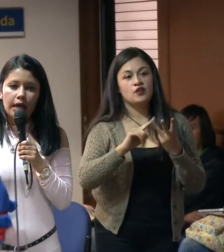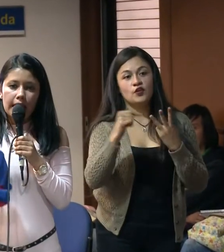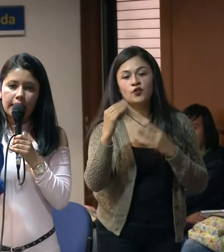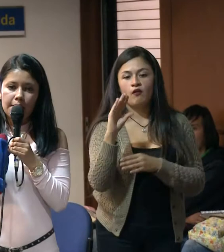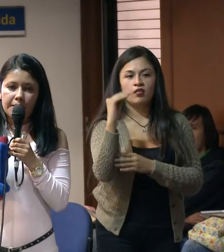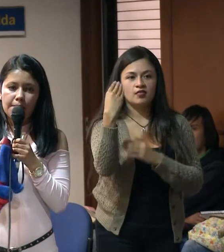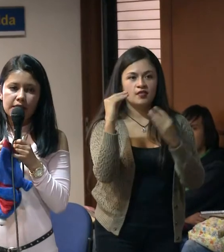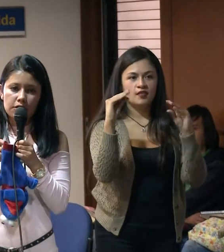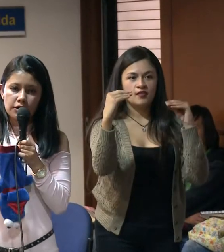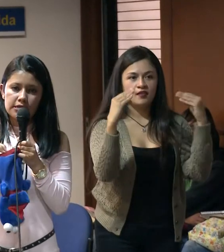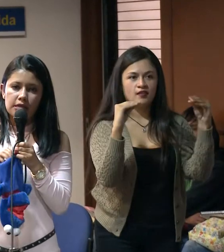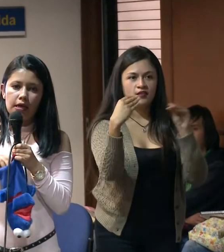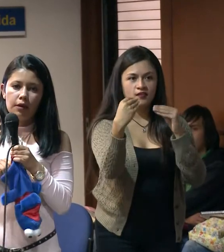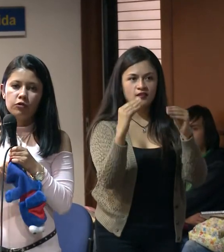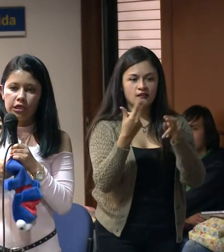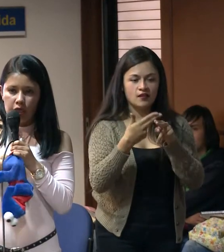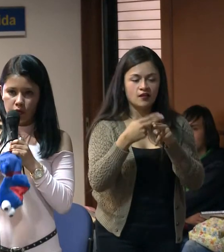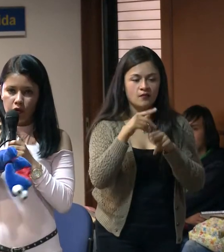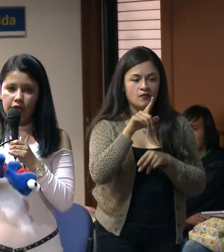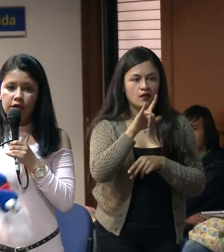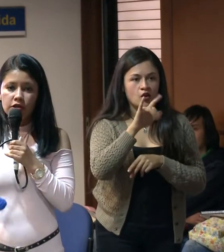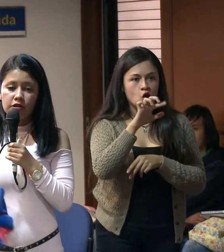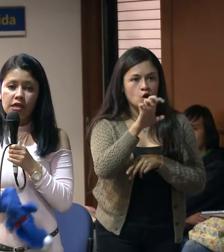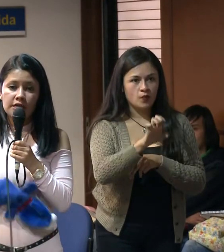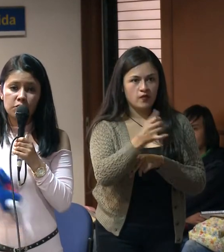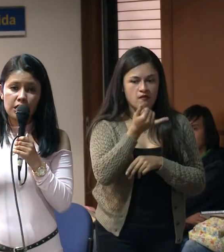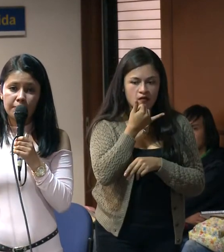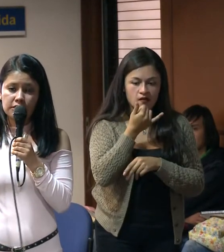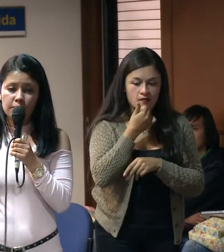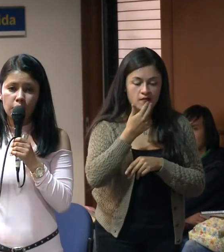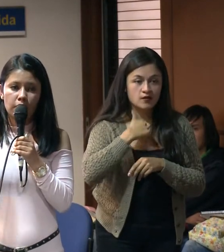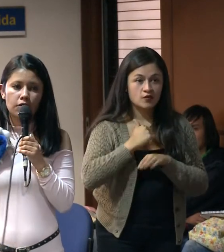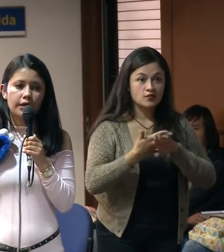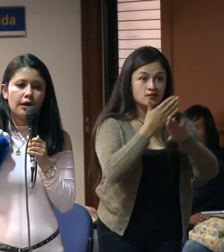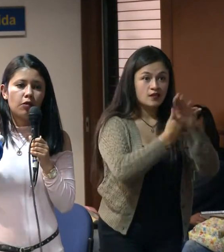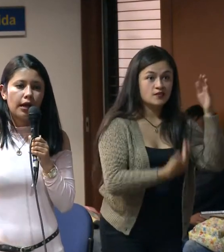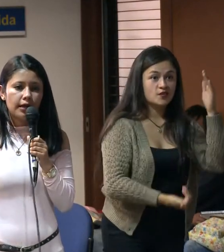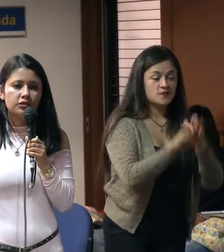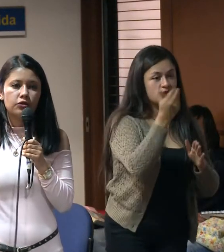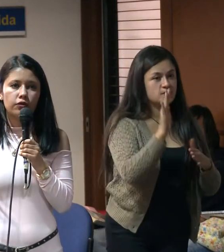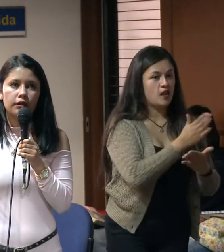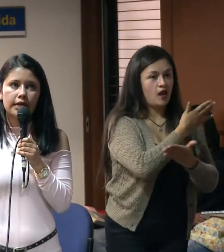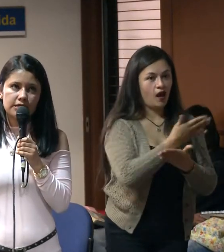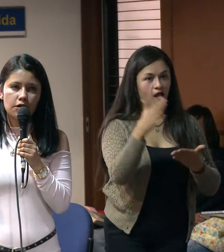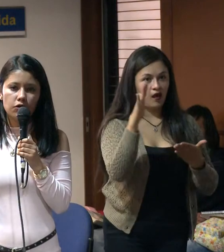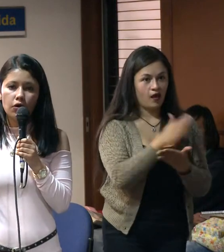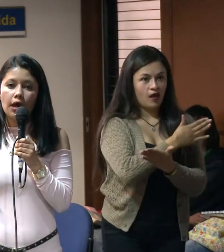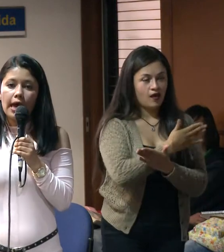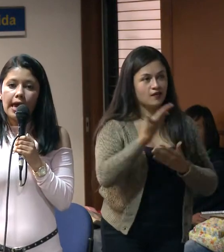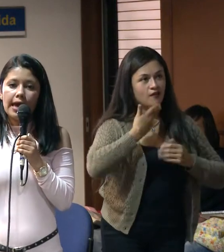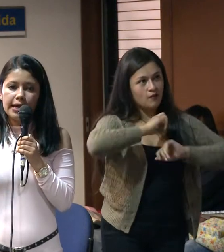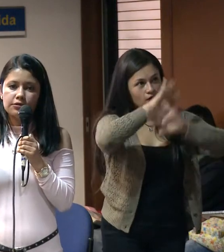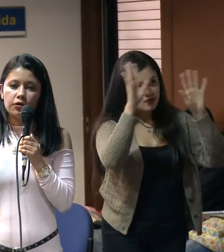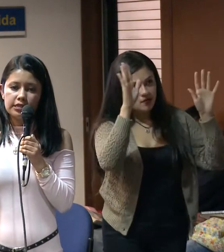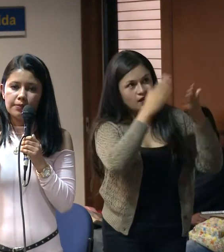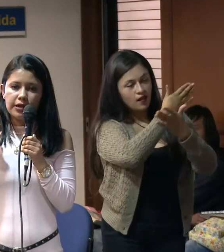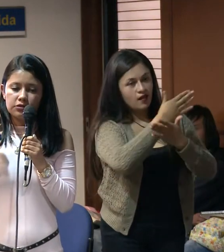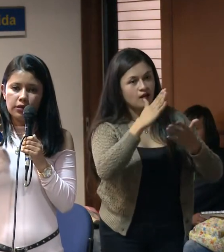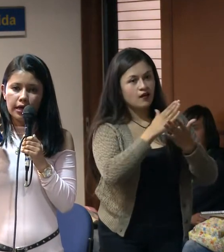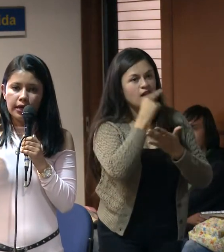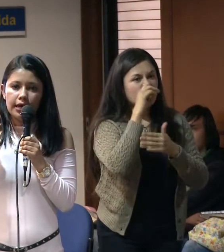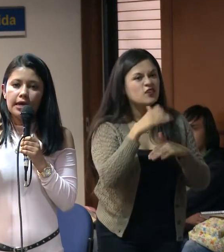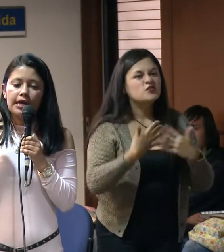Lupe. ¿Qué pasa con este muñequito? Lo que nosotros hacemos al principio cuando cantamos la canción de saludo es con